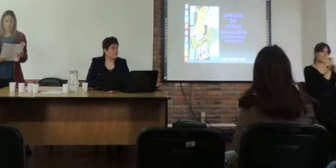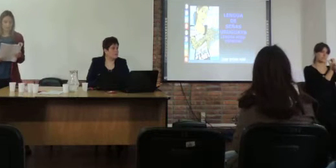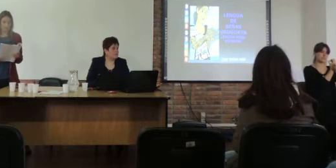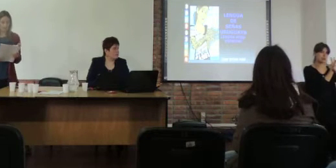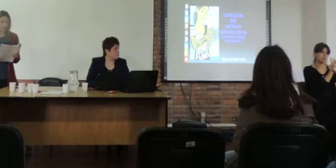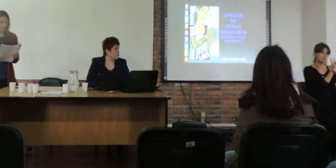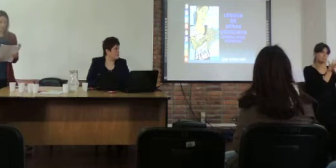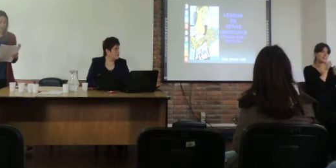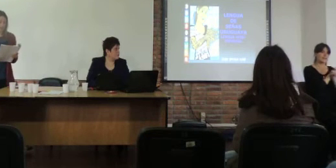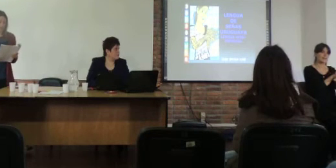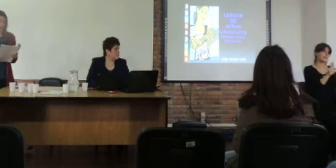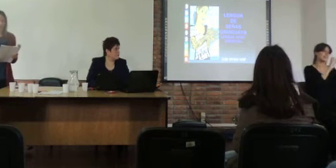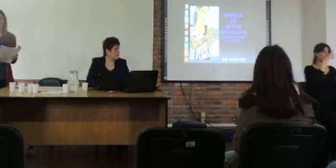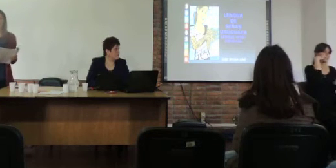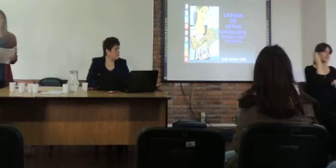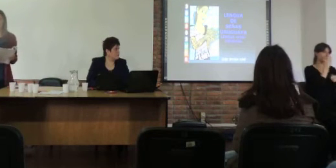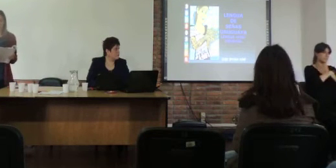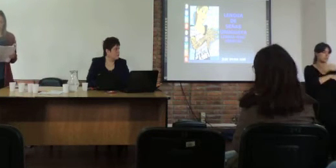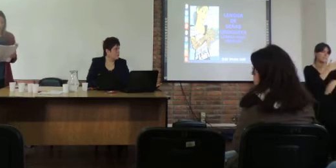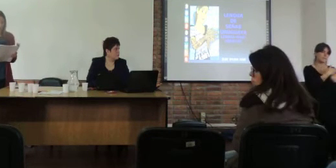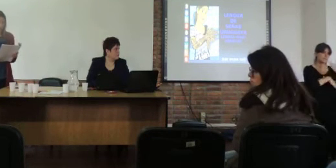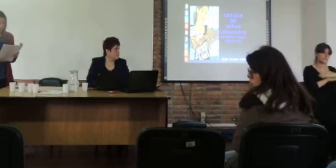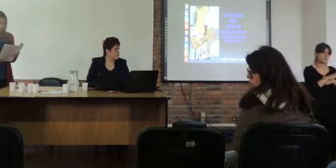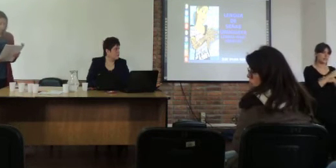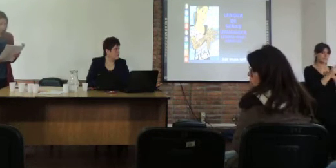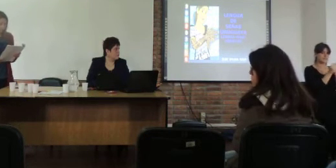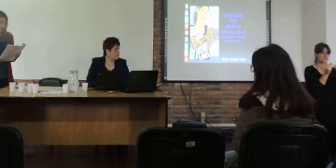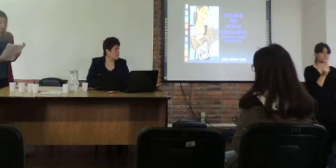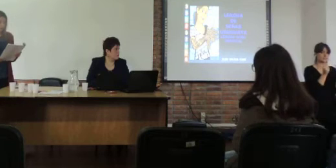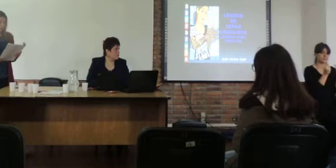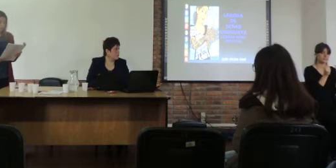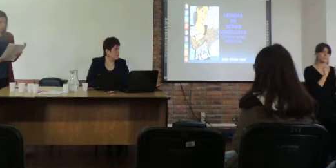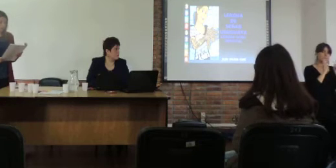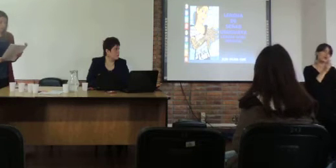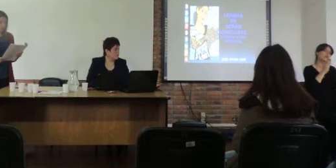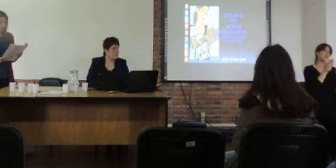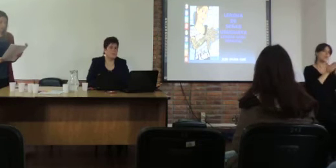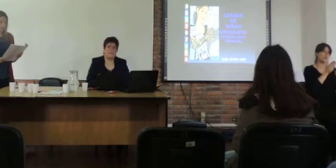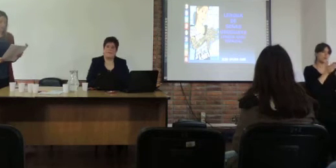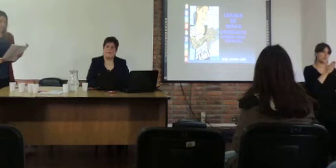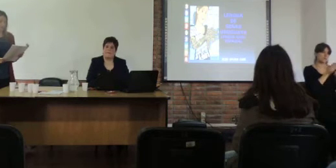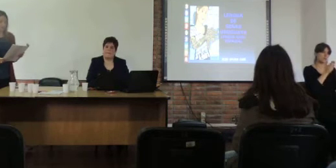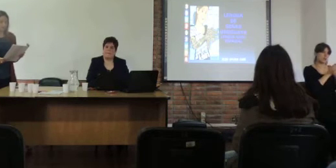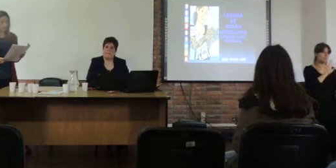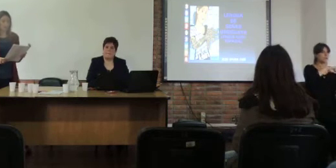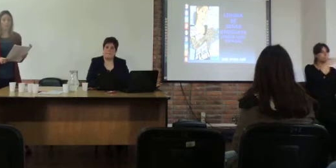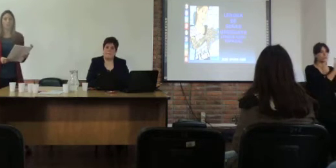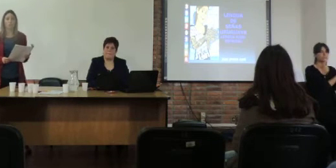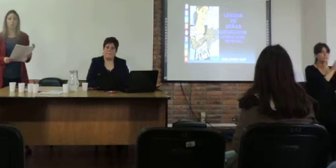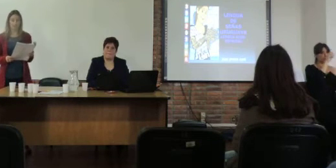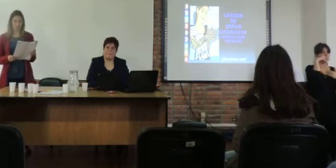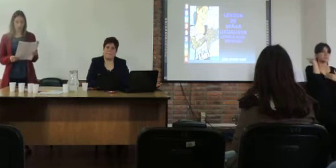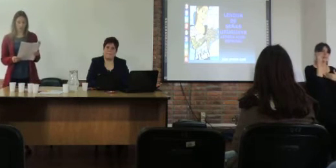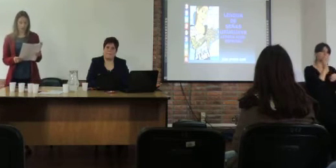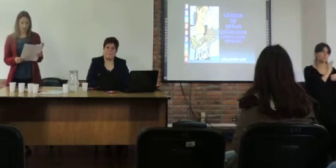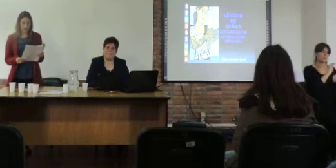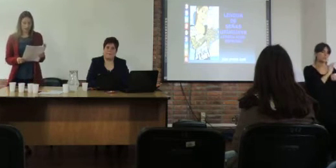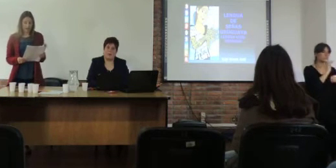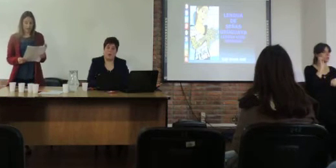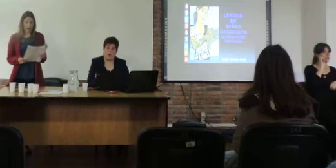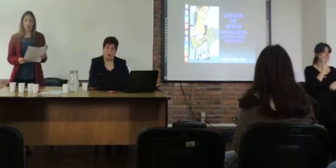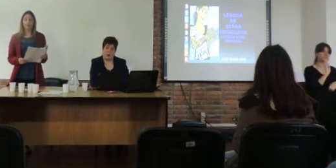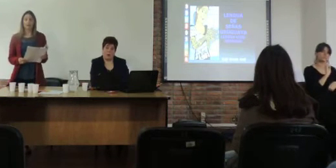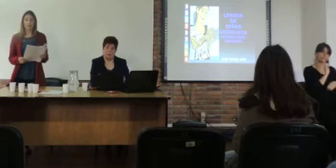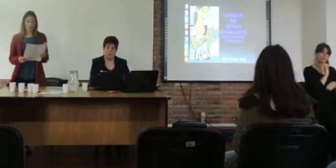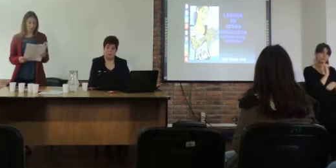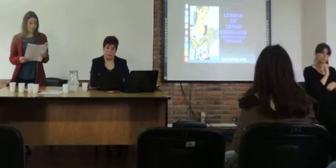en la Red Internacional de Discapacidades Sensoriales, colaboradora del proyecto internacional Cultura Sorda